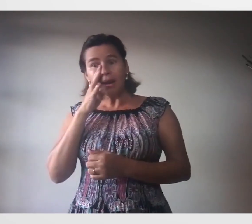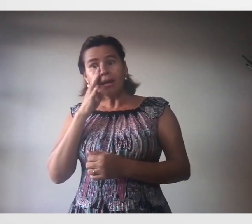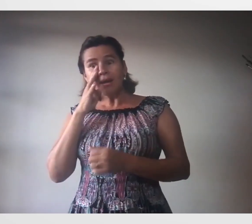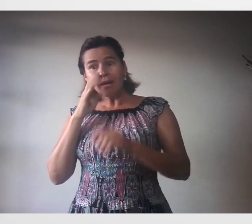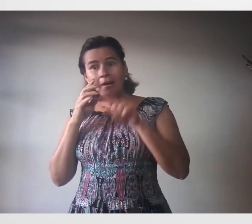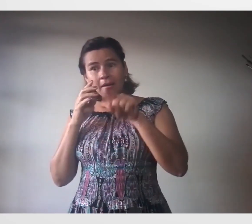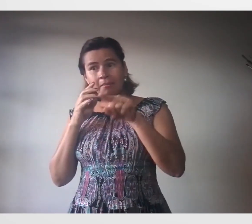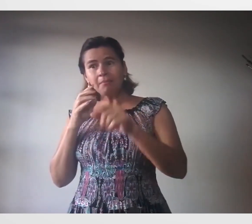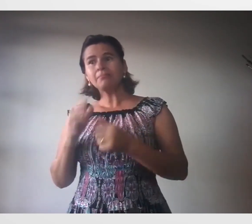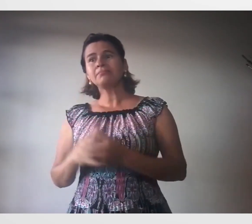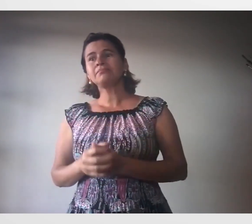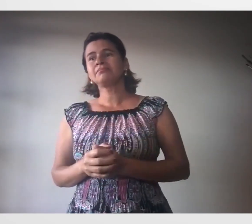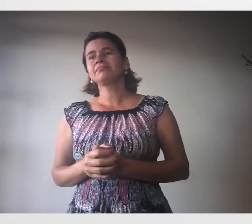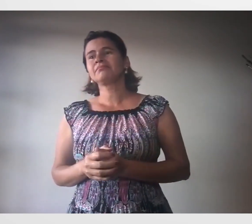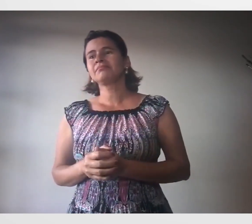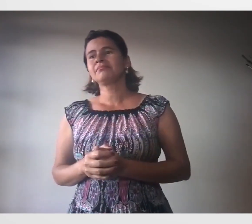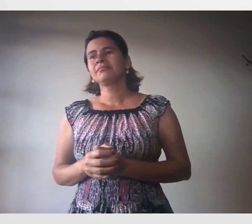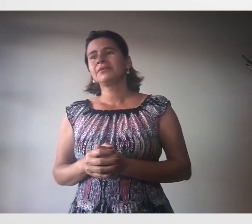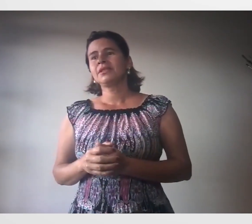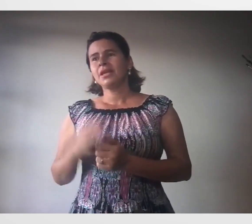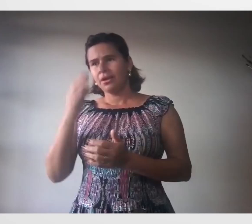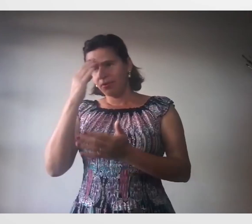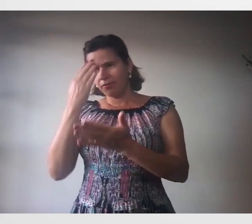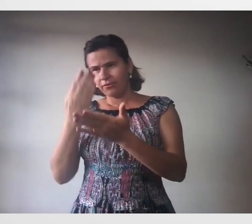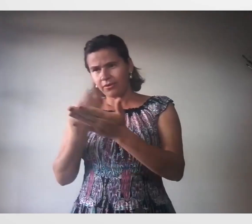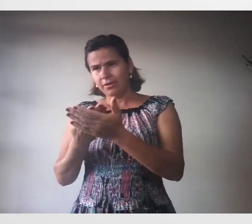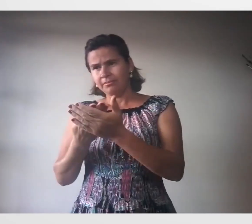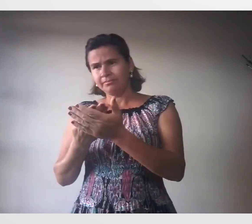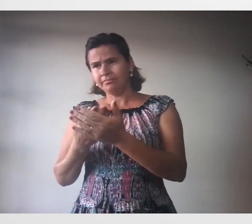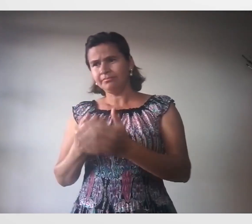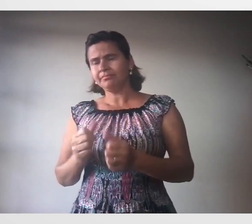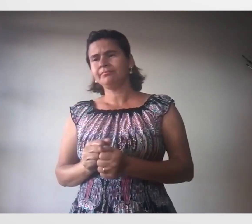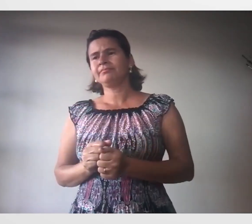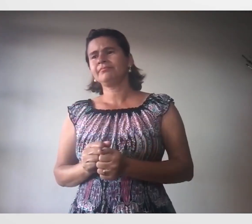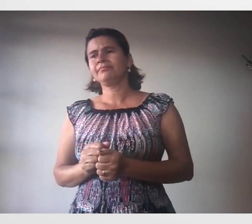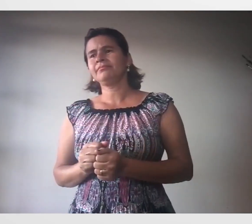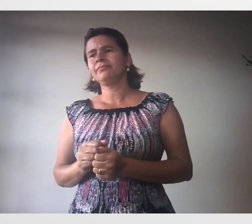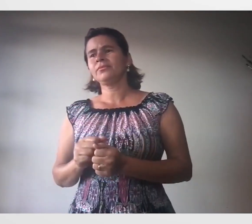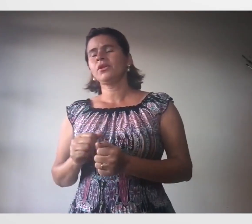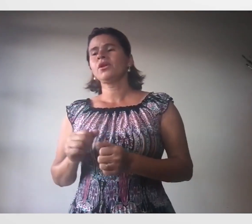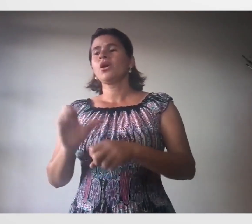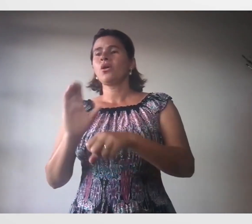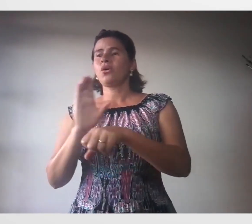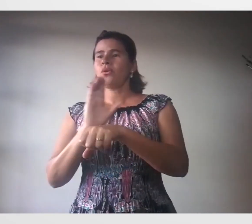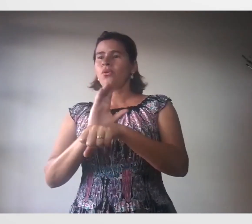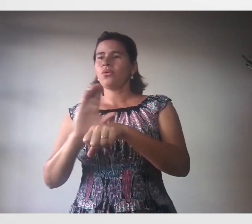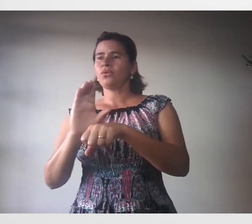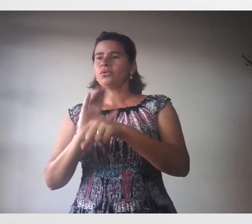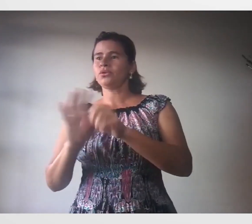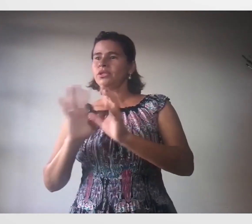ele que eu tenho que aprender. E comecei a acreditar cada vez mais na capacidade de ele me ensinar a Libras de verdade.